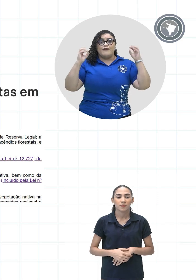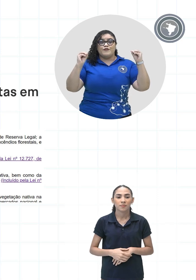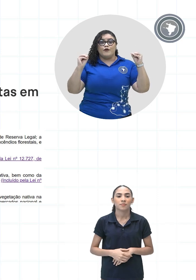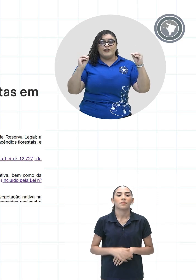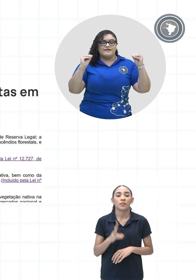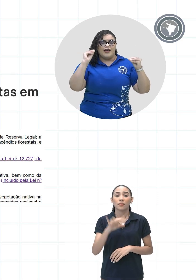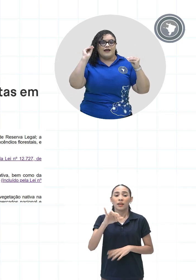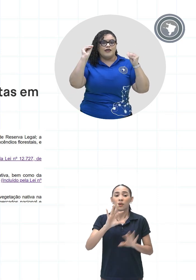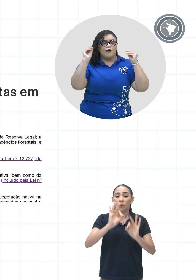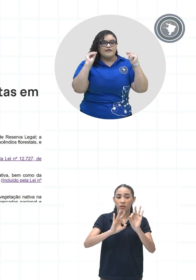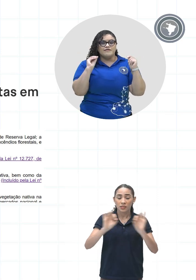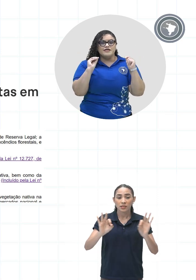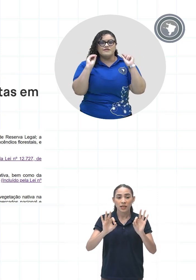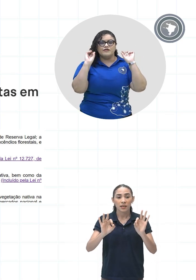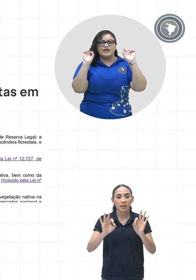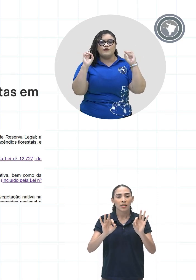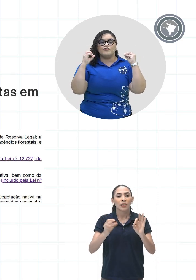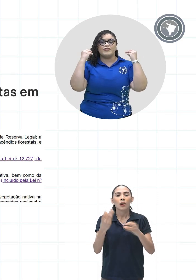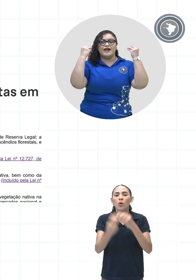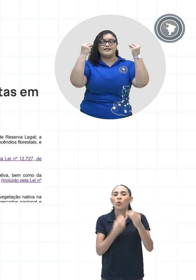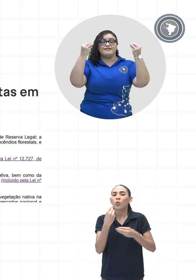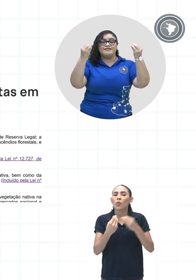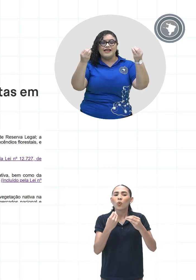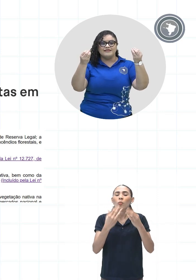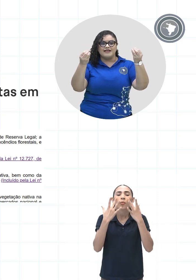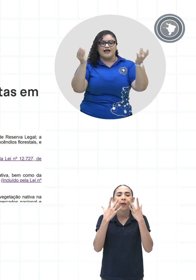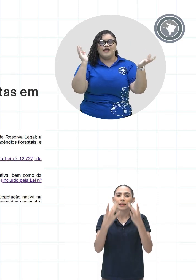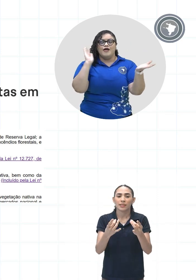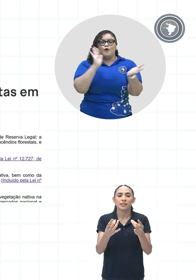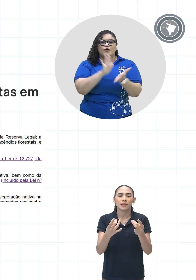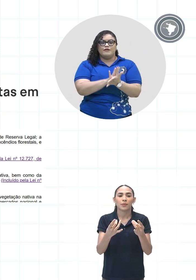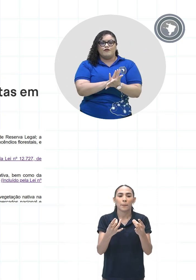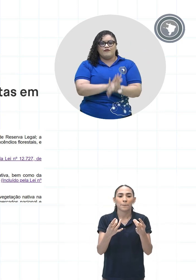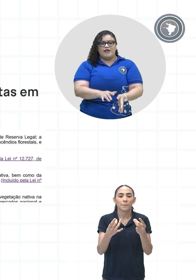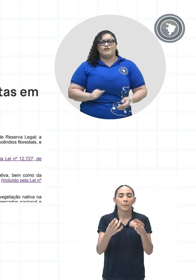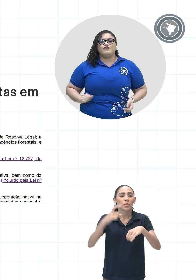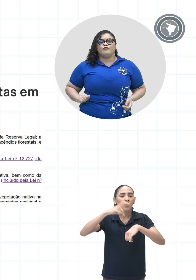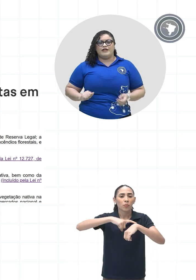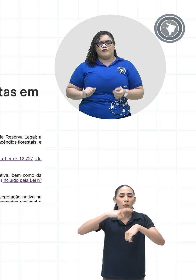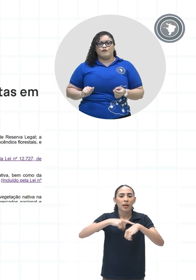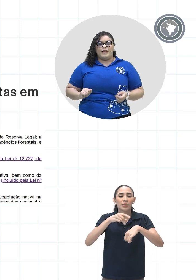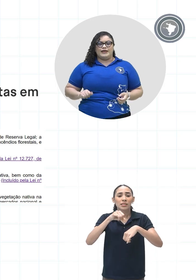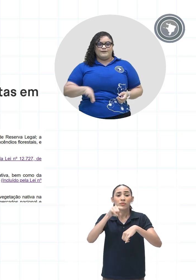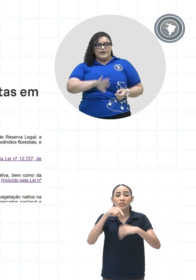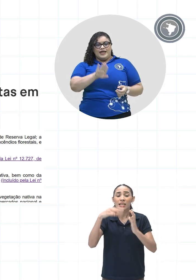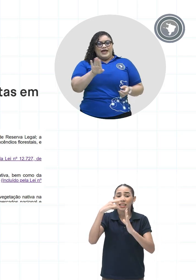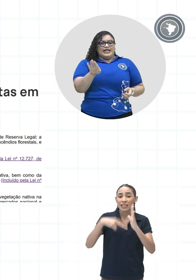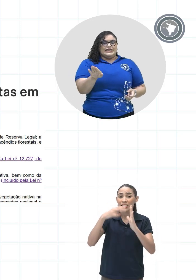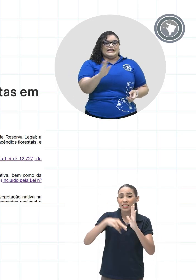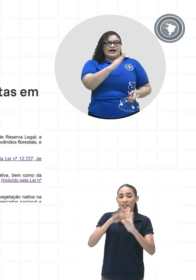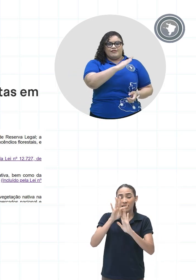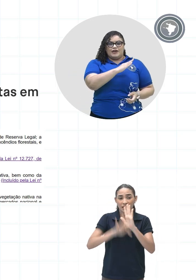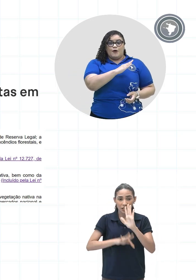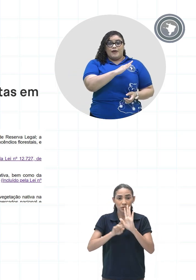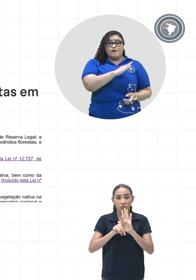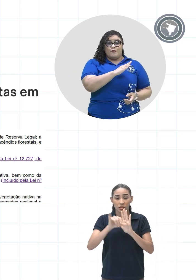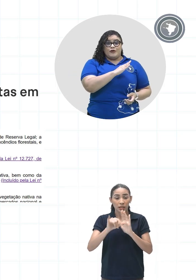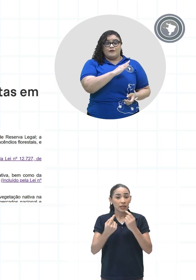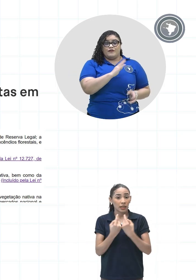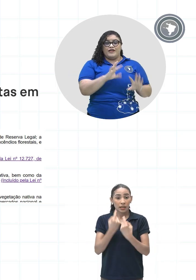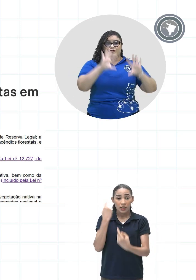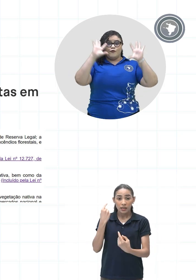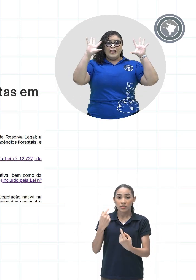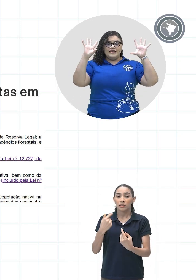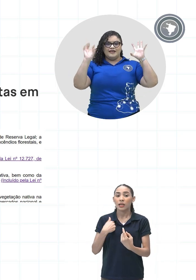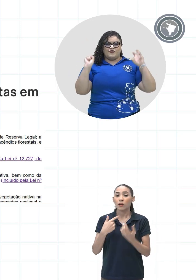legal vai se organizar. Que coisinhas eu tenho que estar atenta quando eu estiver diante de um texto de uma lei. Anteriormente, eu